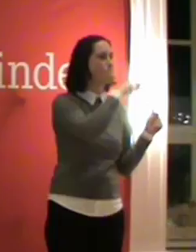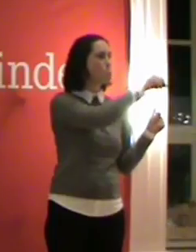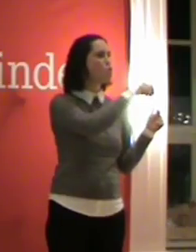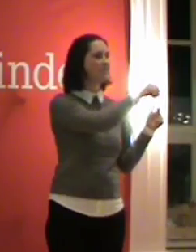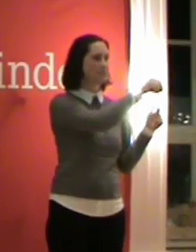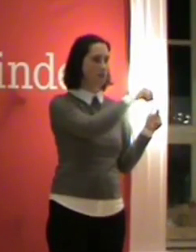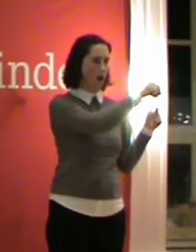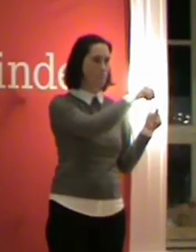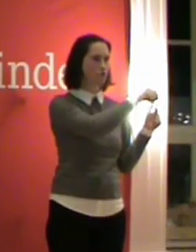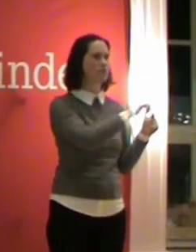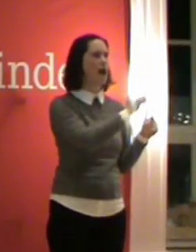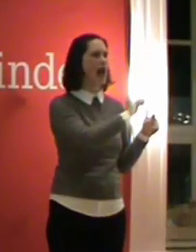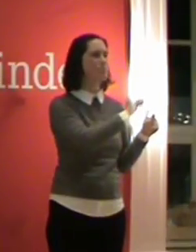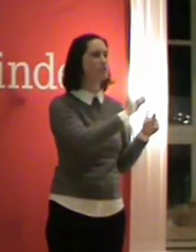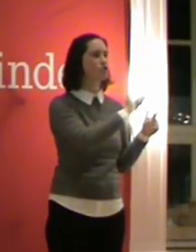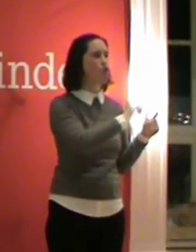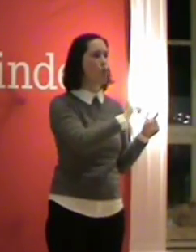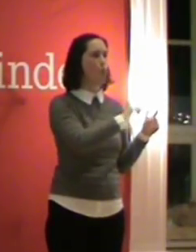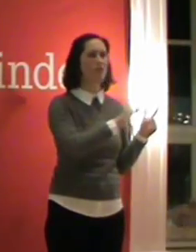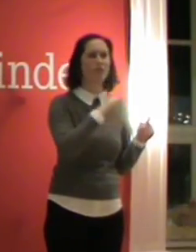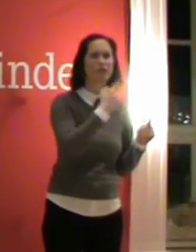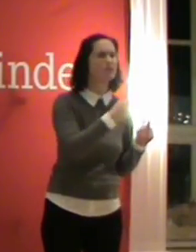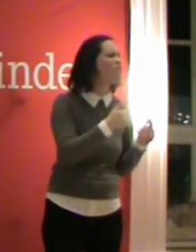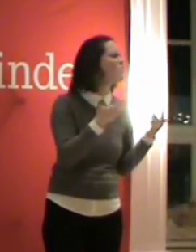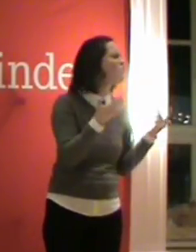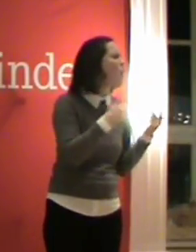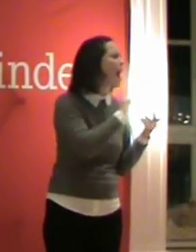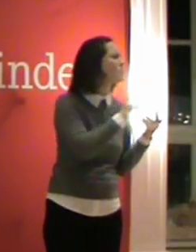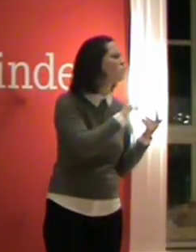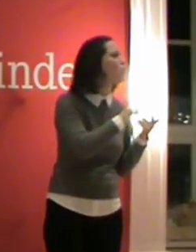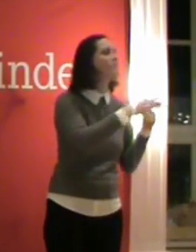bei Münster, Albersloh, wenn ich das jetzt gesagt hätte, hätten die meisten gesagt, wo ist denn dich?